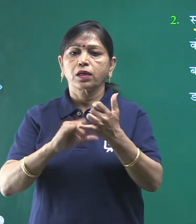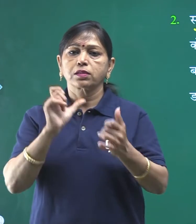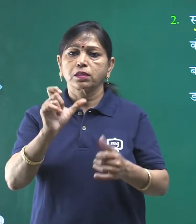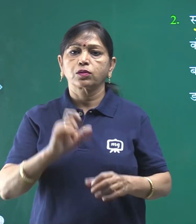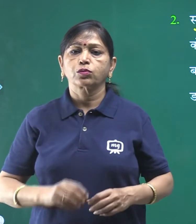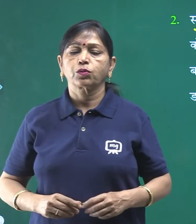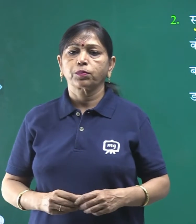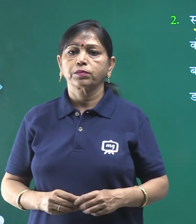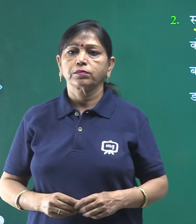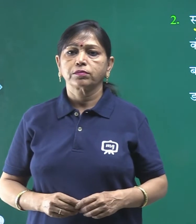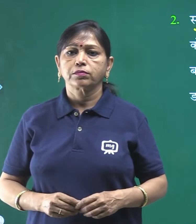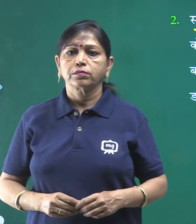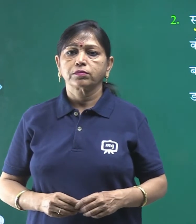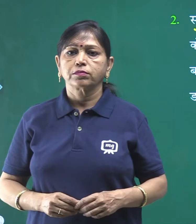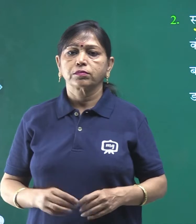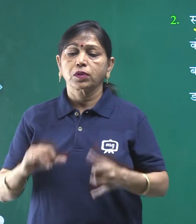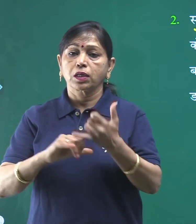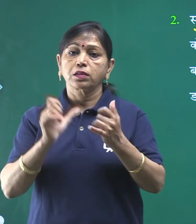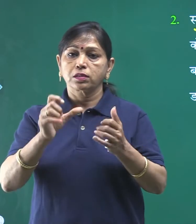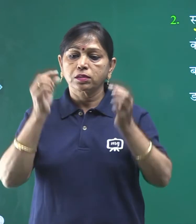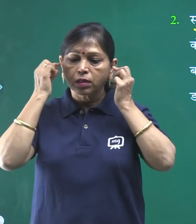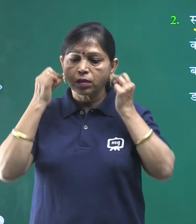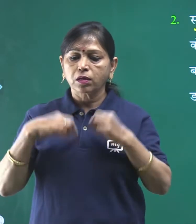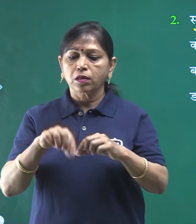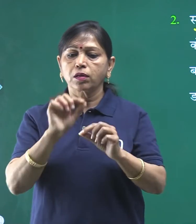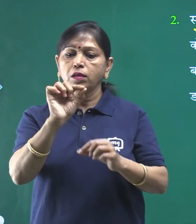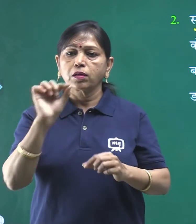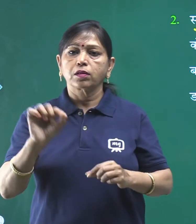स्टेथोस्कोप। स्टेथोस्कोप में